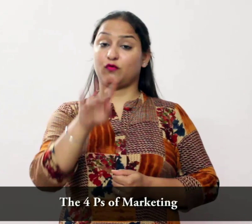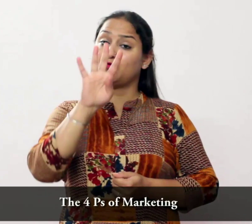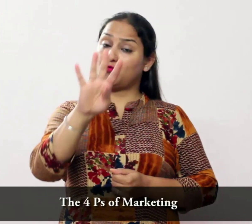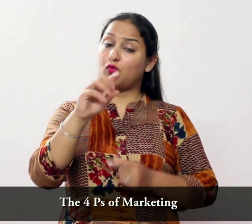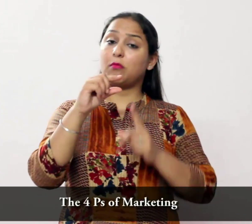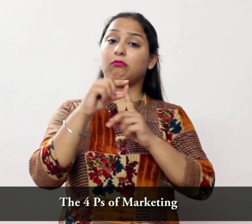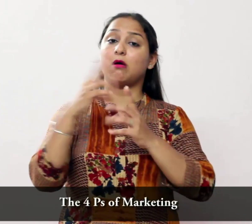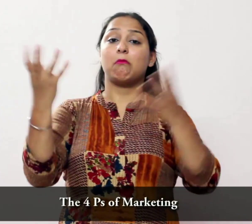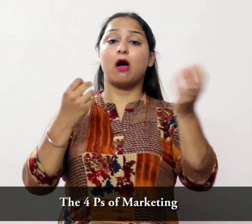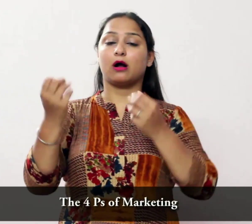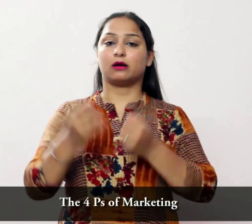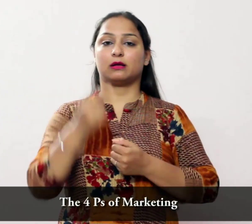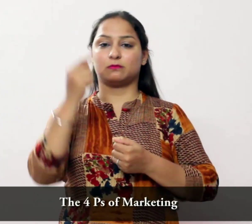मार्केटिंग के 4Ps।